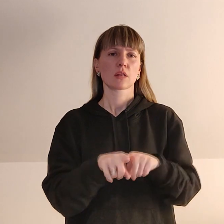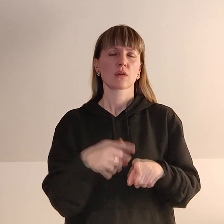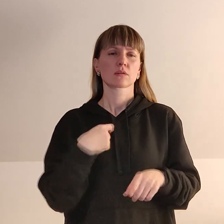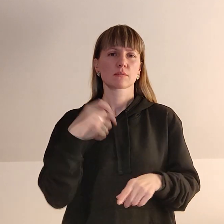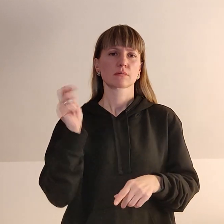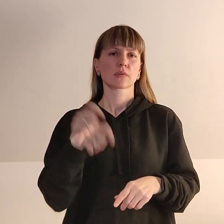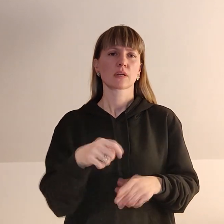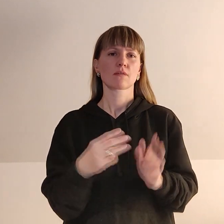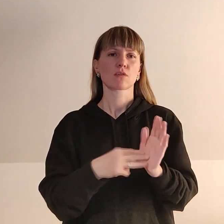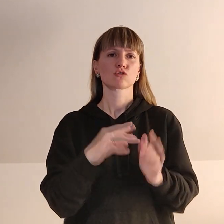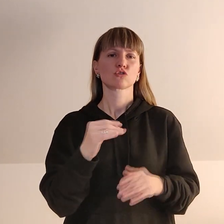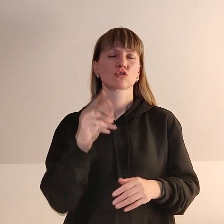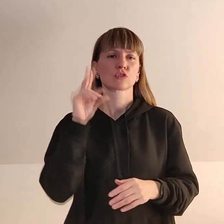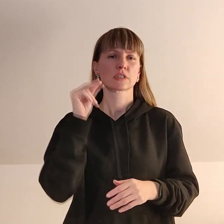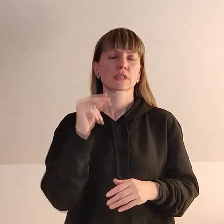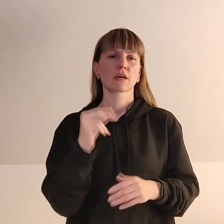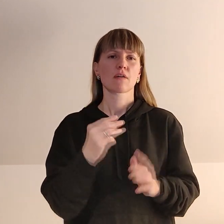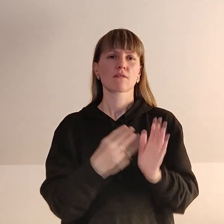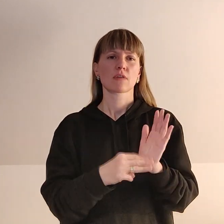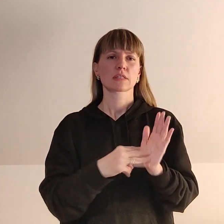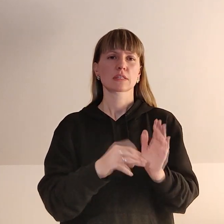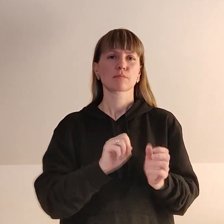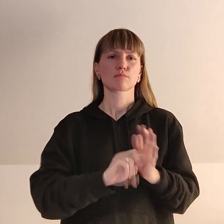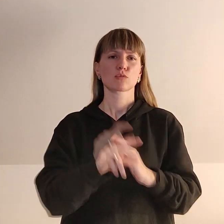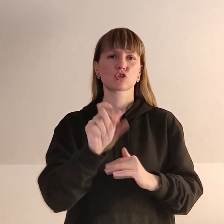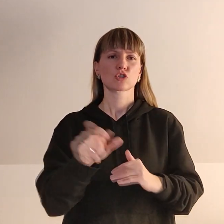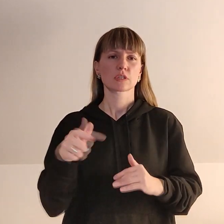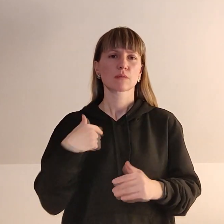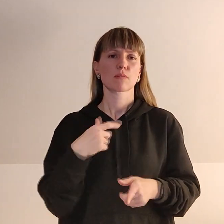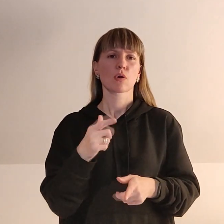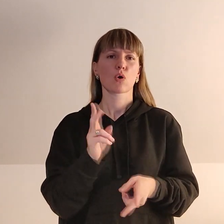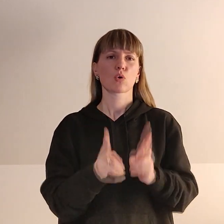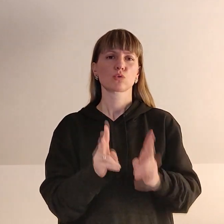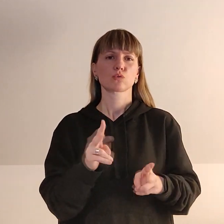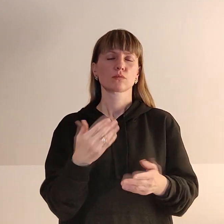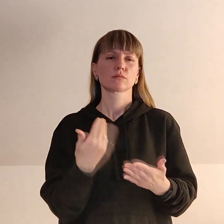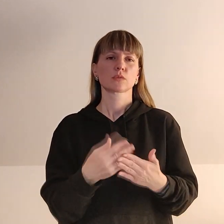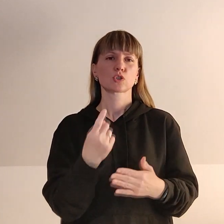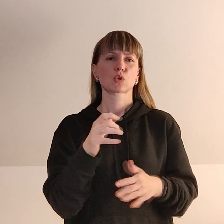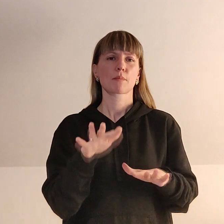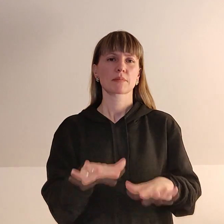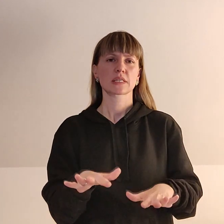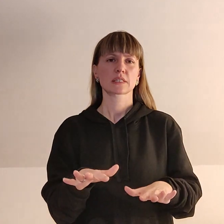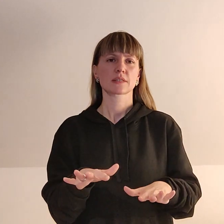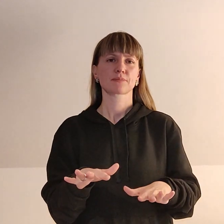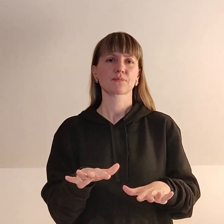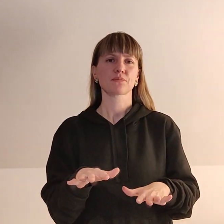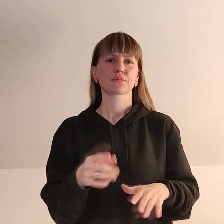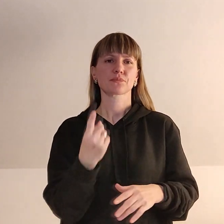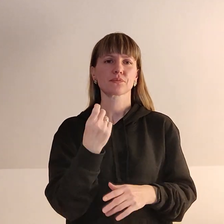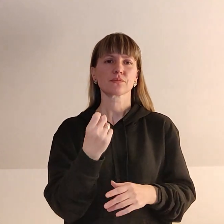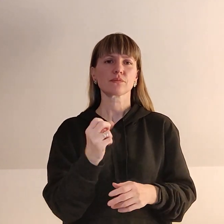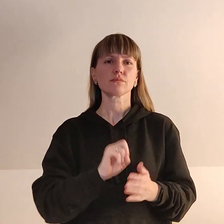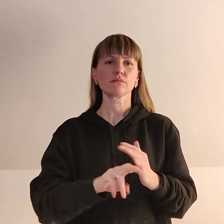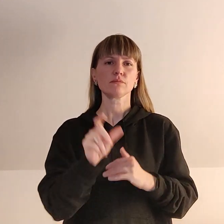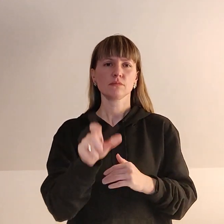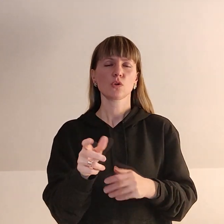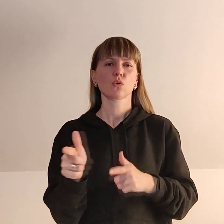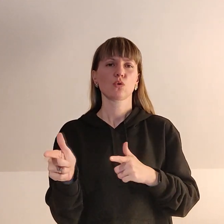числа 80 біженців, також ми готуємо, у нас передбачено 100 місць, 100 біженців готують готувати.